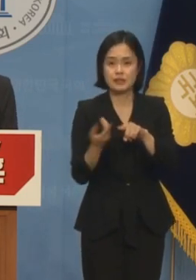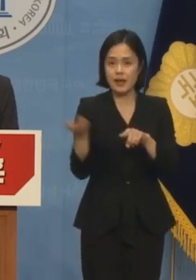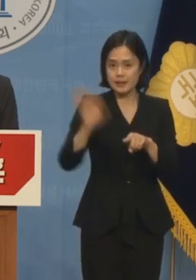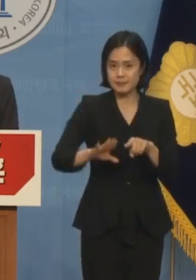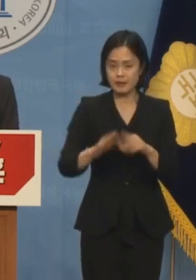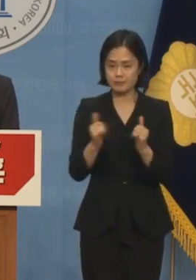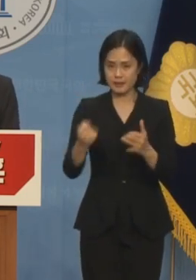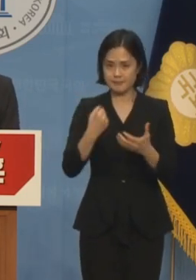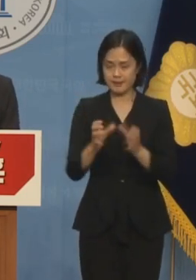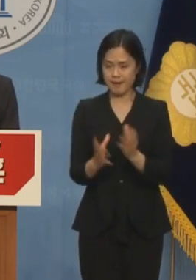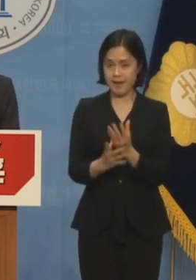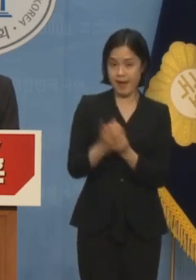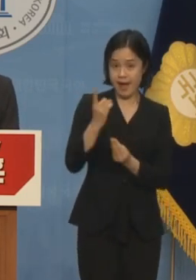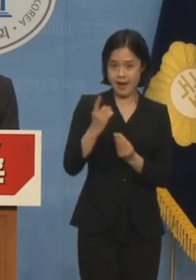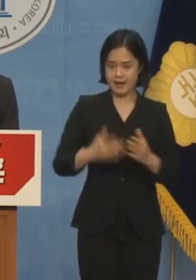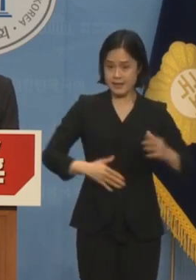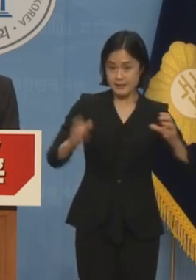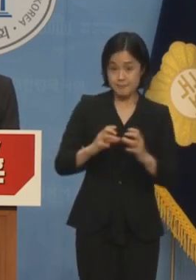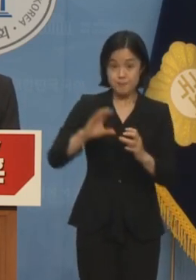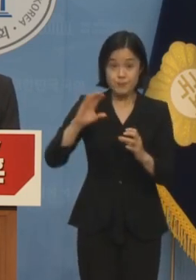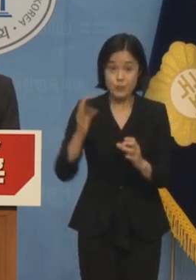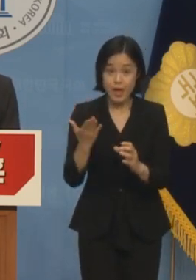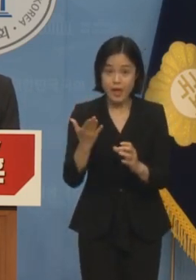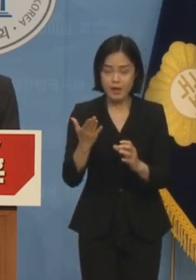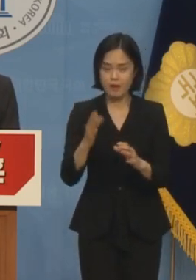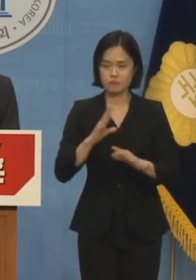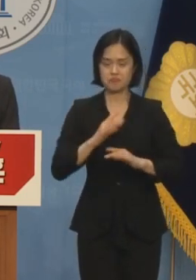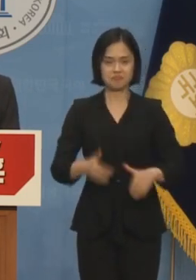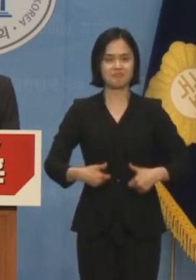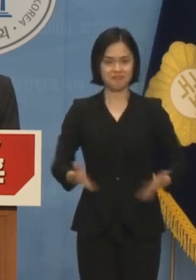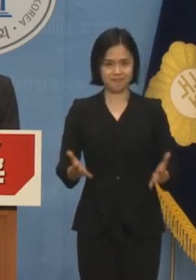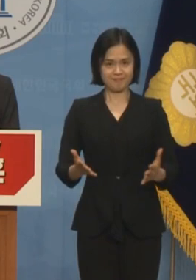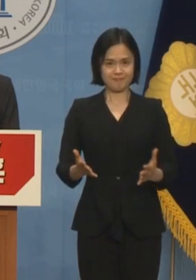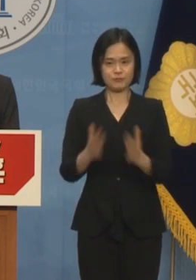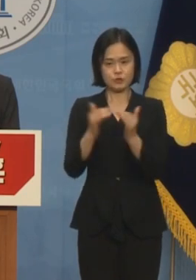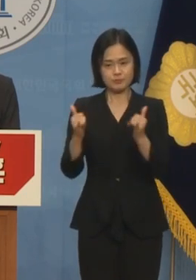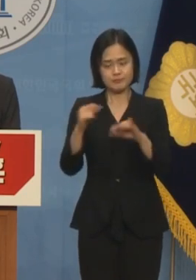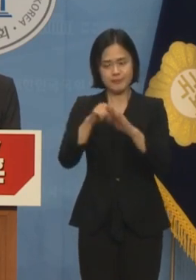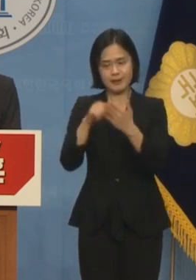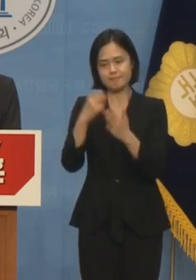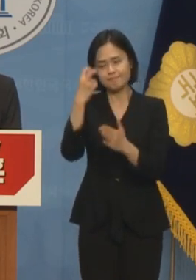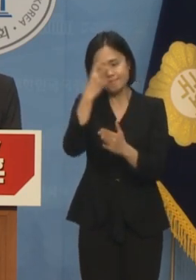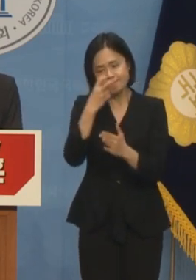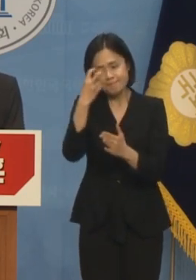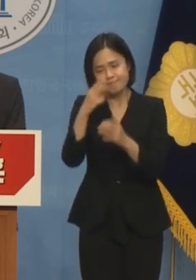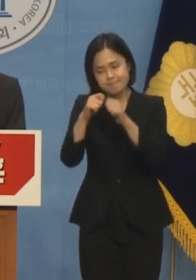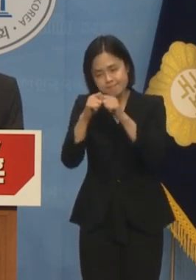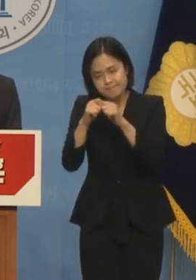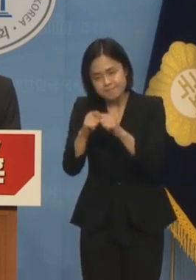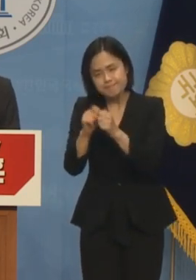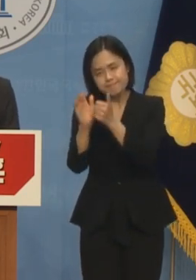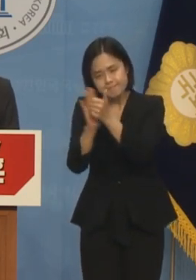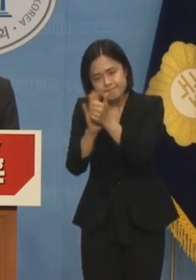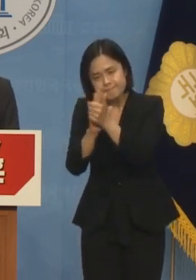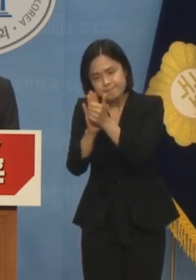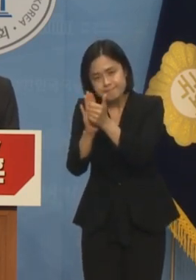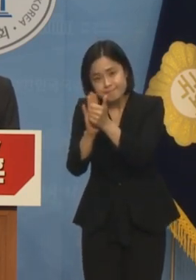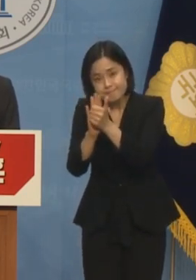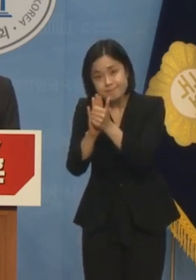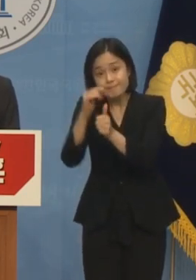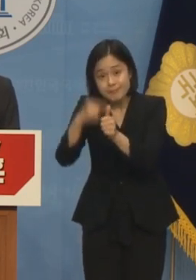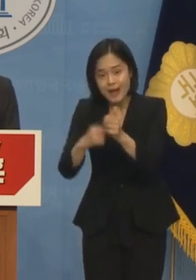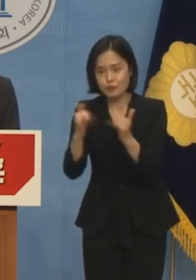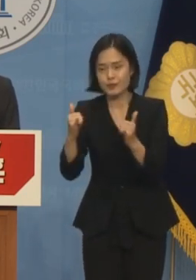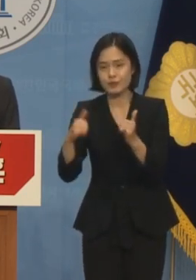게 없습니다. 당정이 하나 돼서 국민의 마음을 세심히 살핀다면 국민은 우리 편에 설